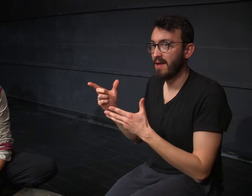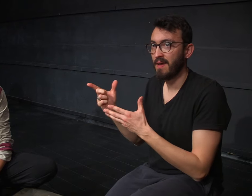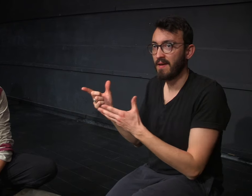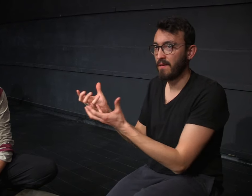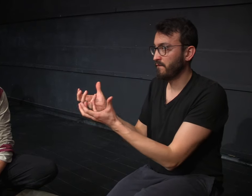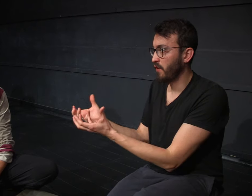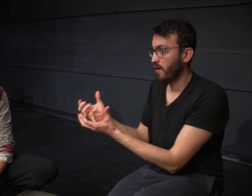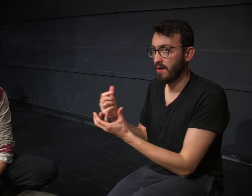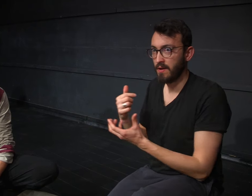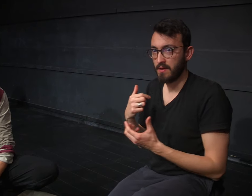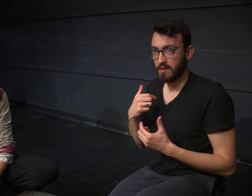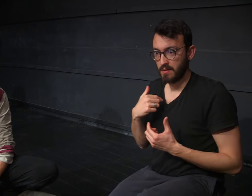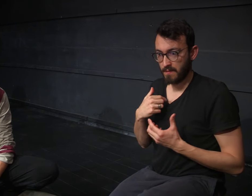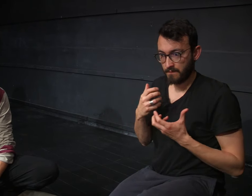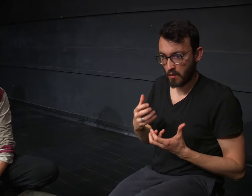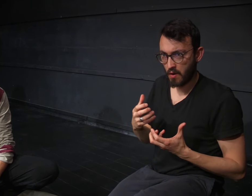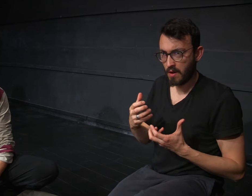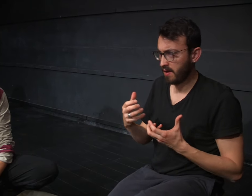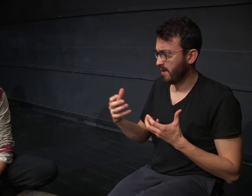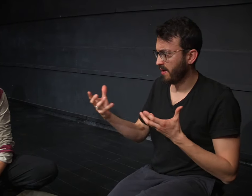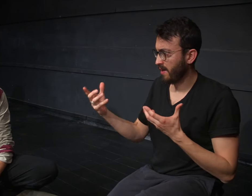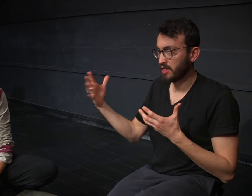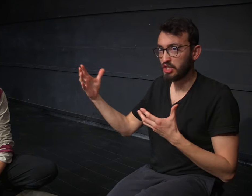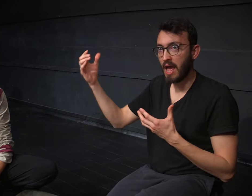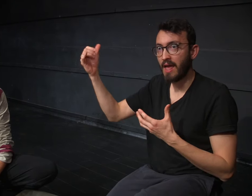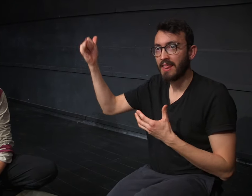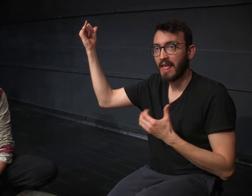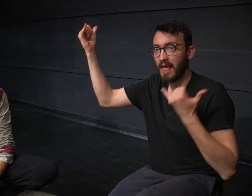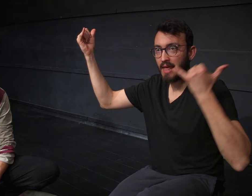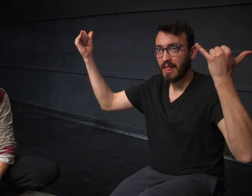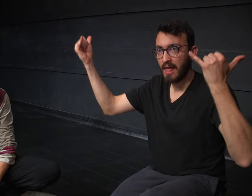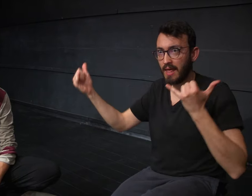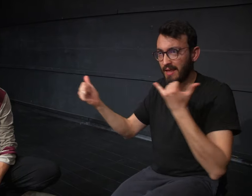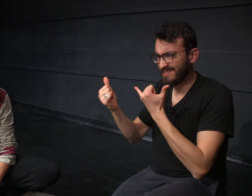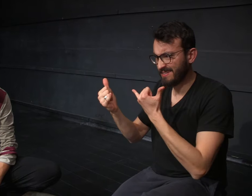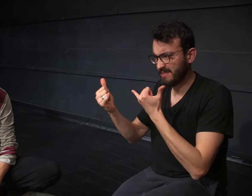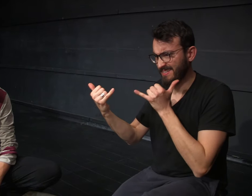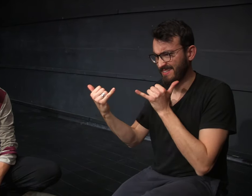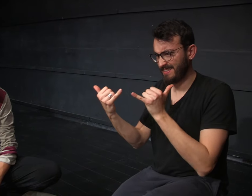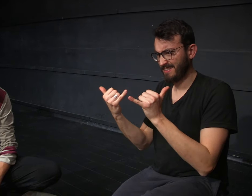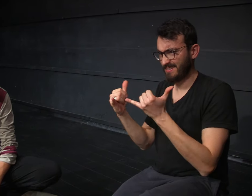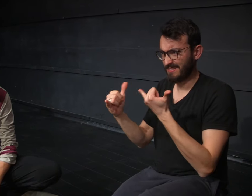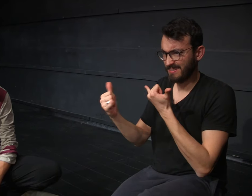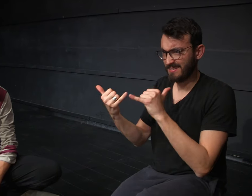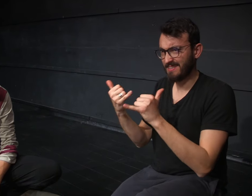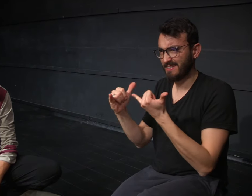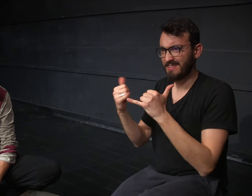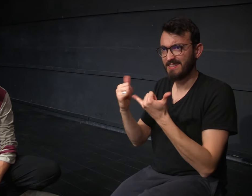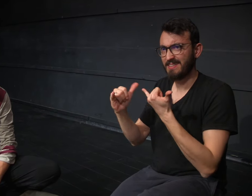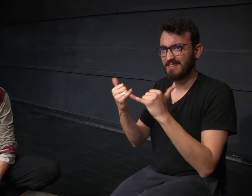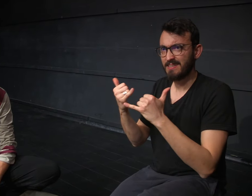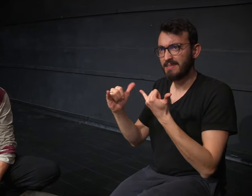C'est un peu difficile parce qu'on a des envies différentes et il y avait déjà des idées de part et d'autre et on essaie de jouer en mettant en parallèle tout